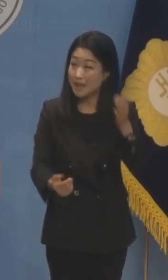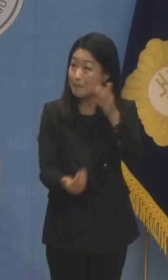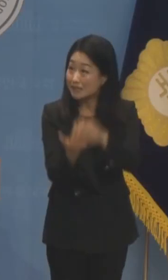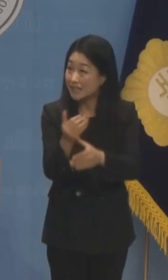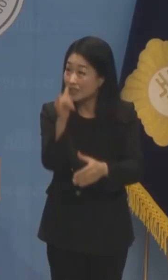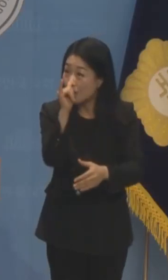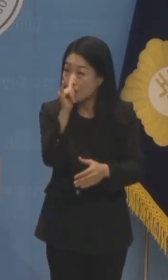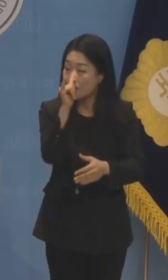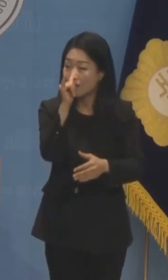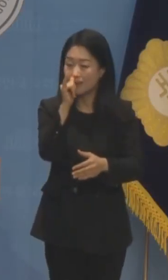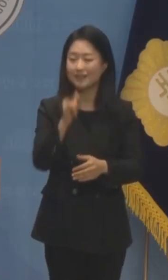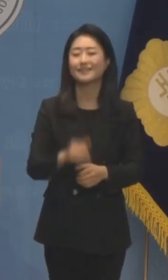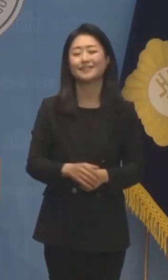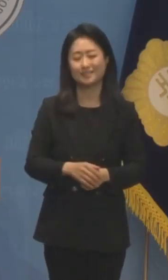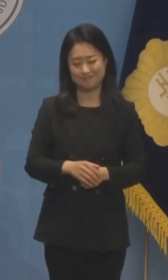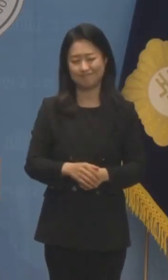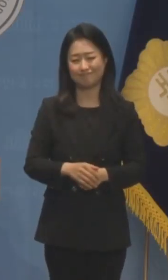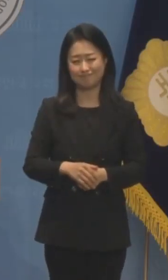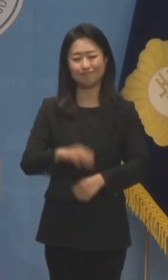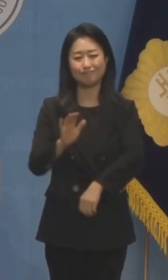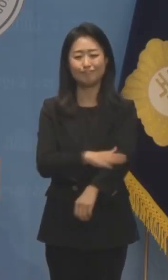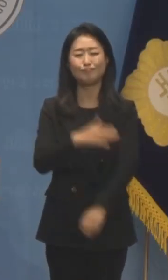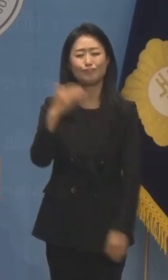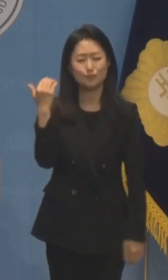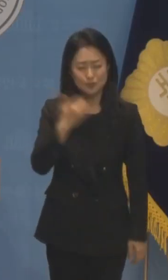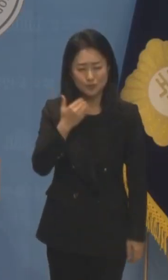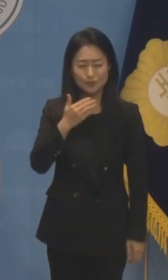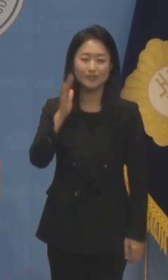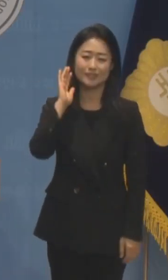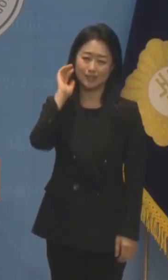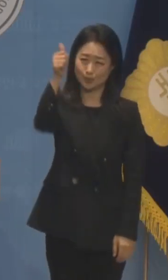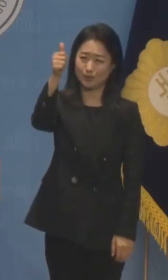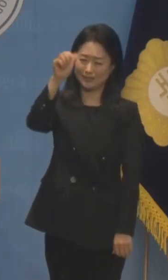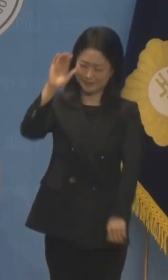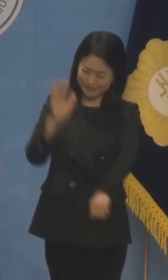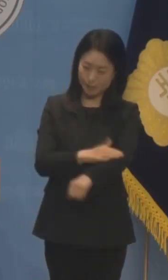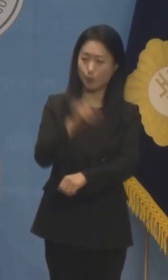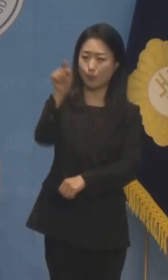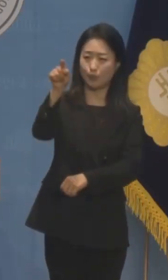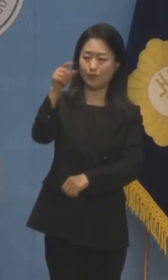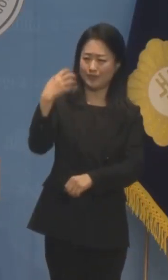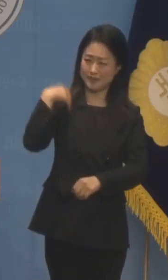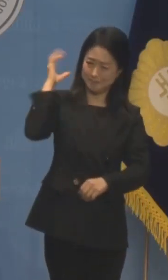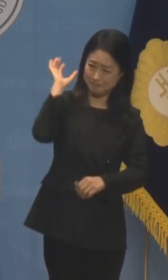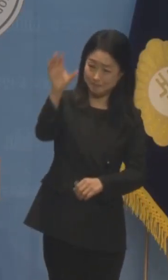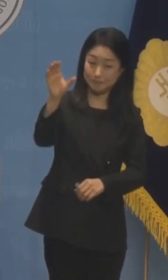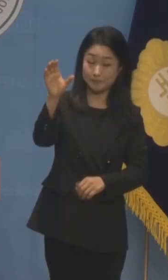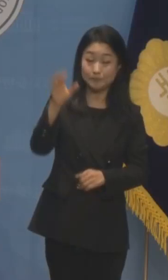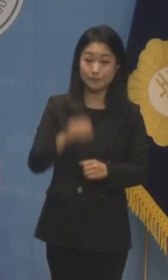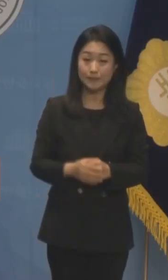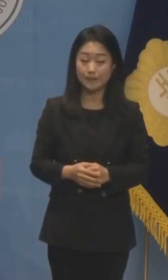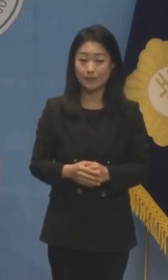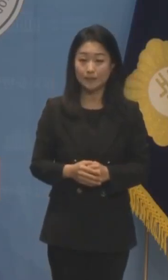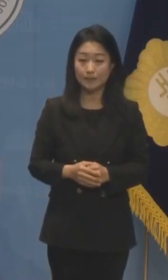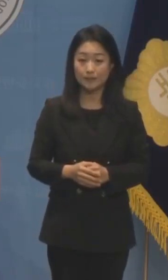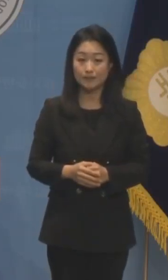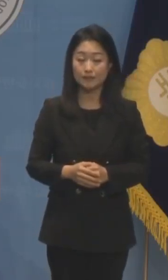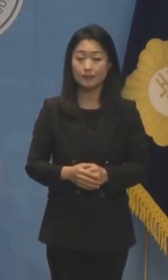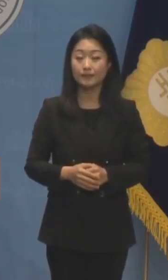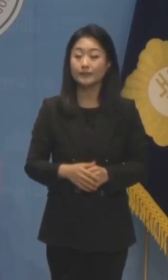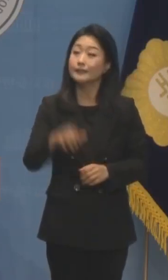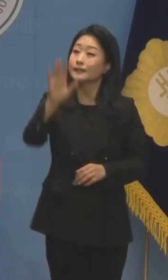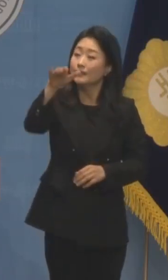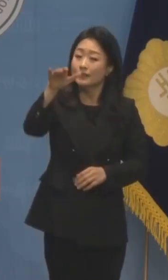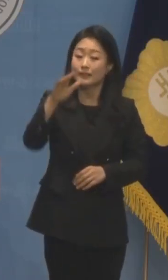발생한다면 이는 전적으로 대통령 윤석열의 책임입니다. 정 대변인이 저런 브리핑을